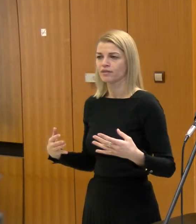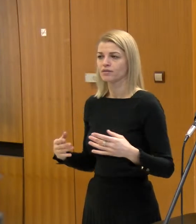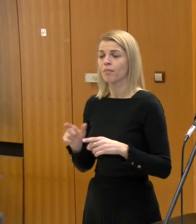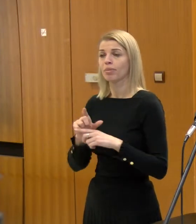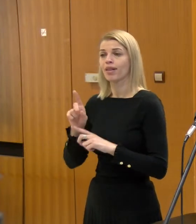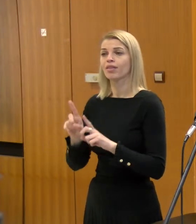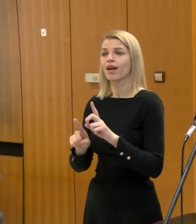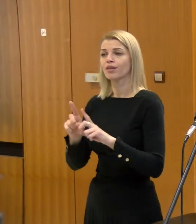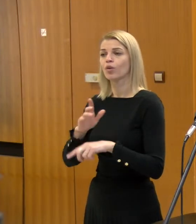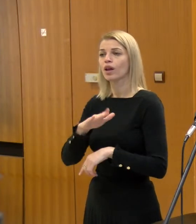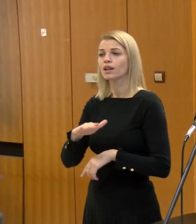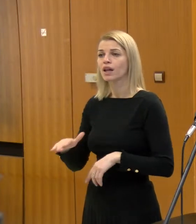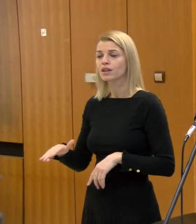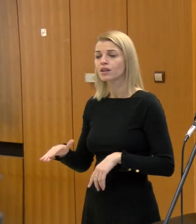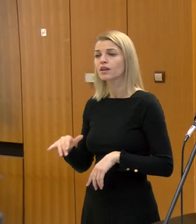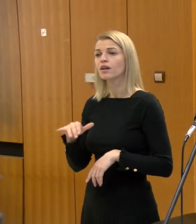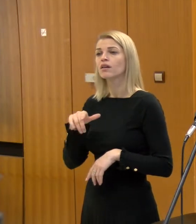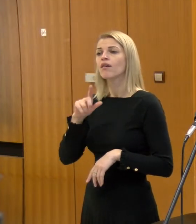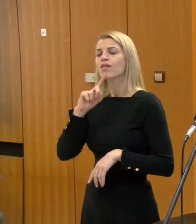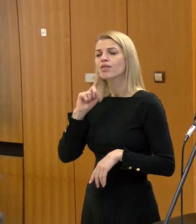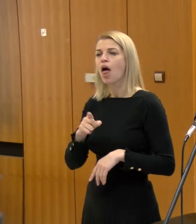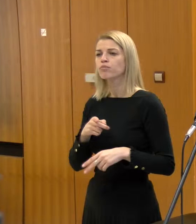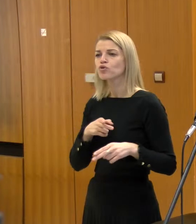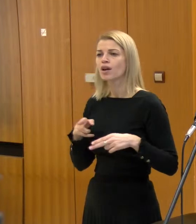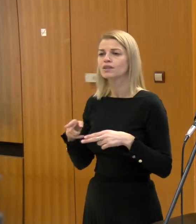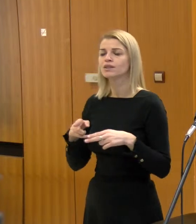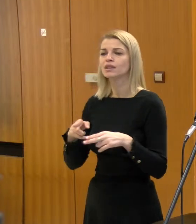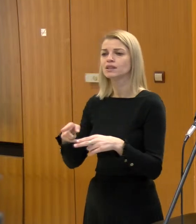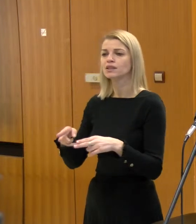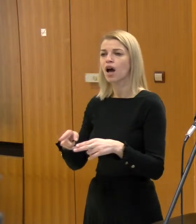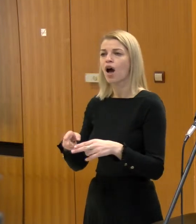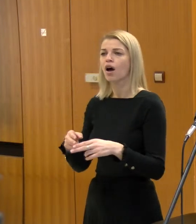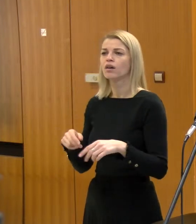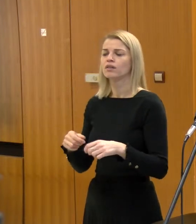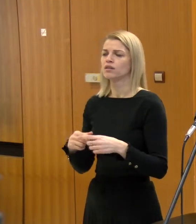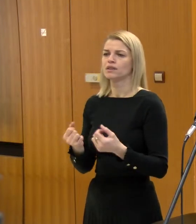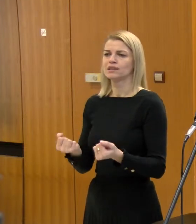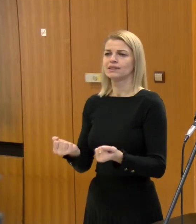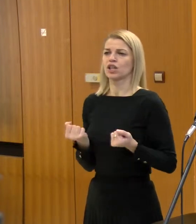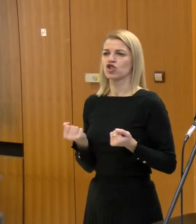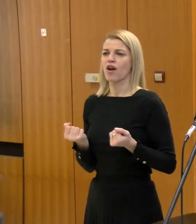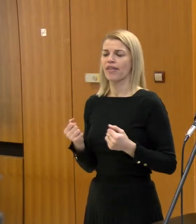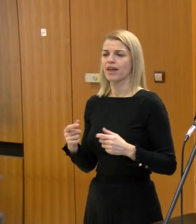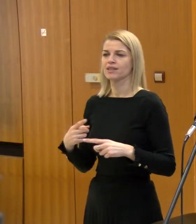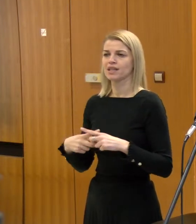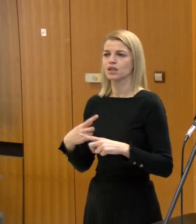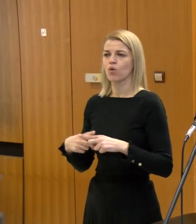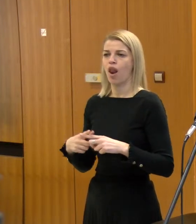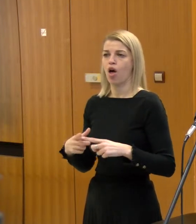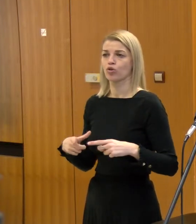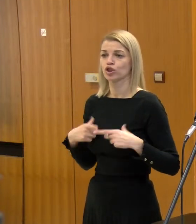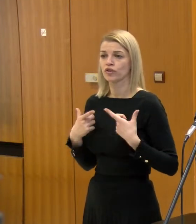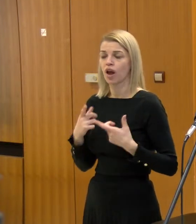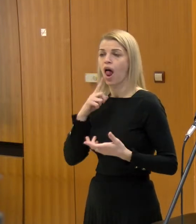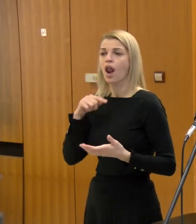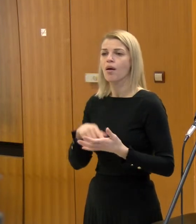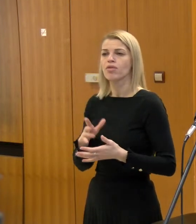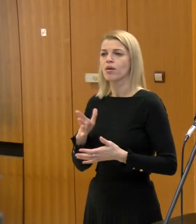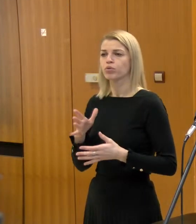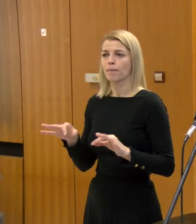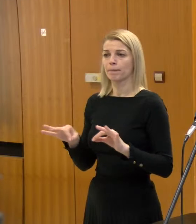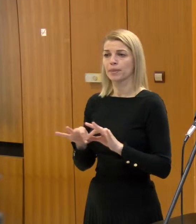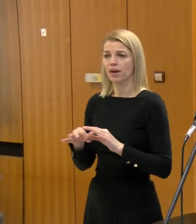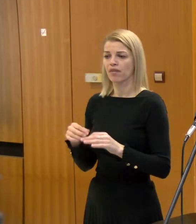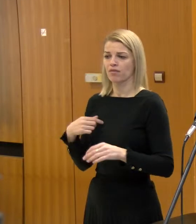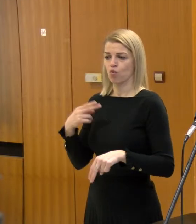pre niektoré deti je najlepšou cestou zdržiavanie sa sexuálneho života, kým nebudú pripravené